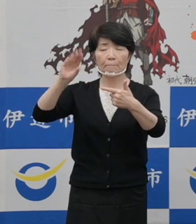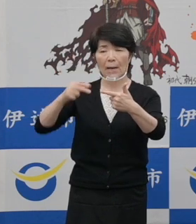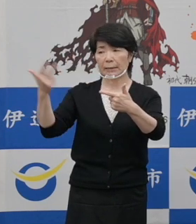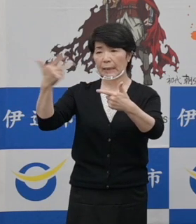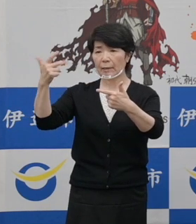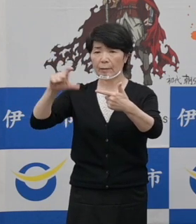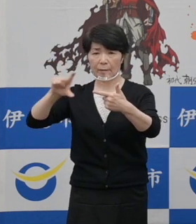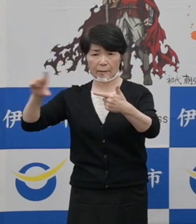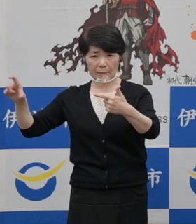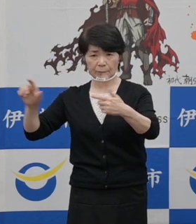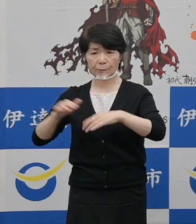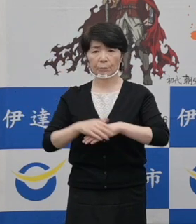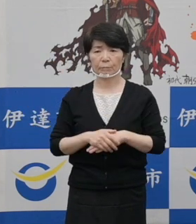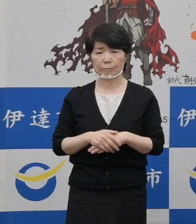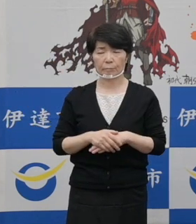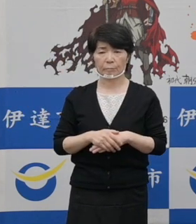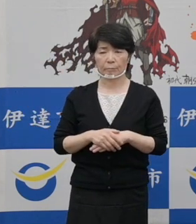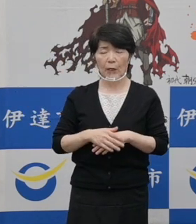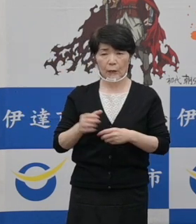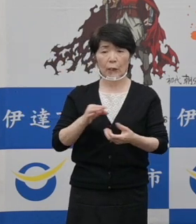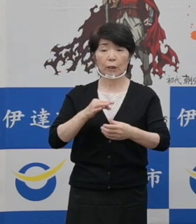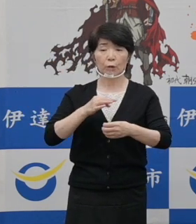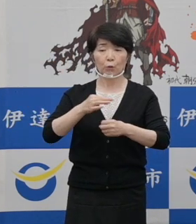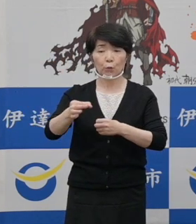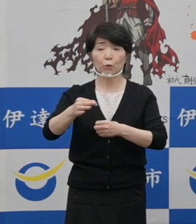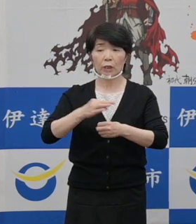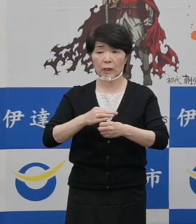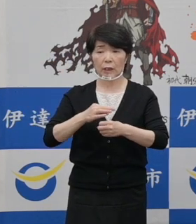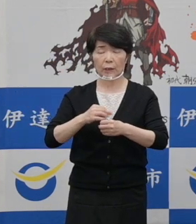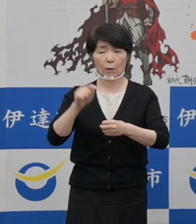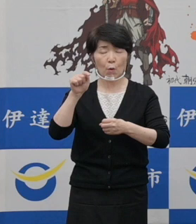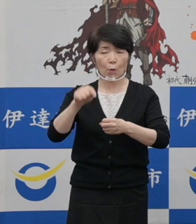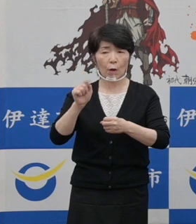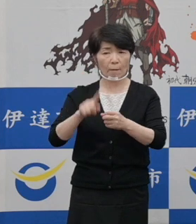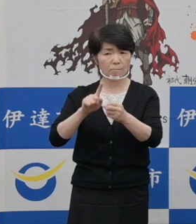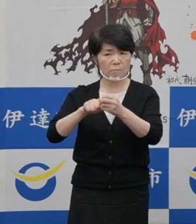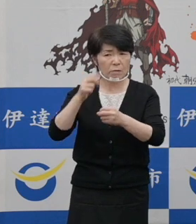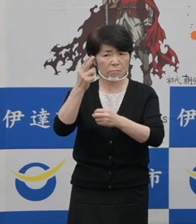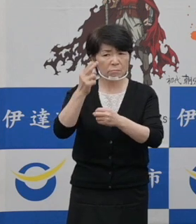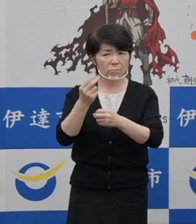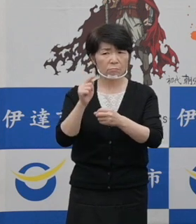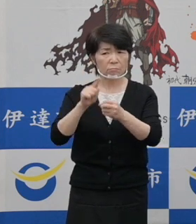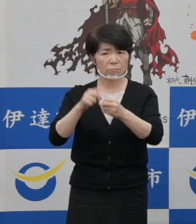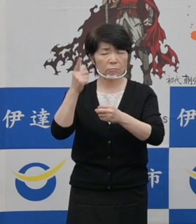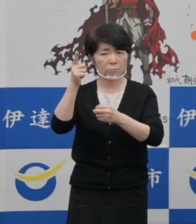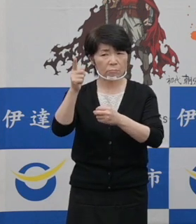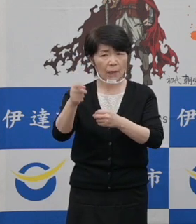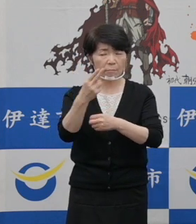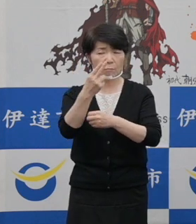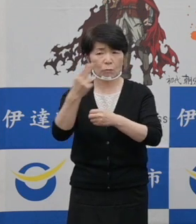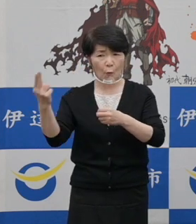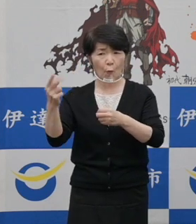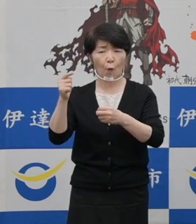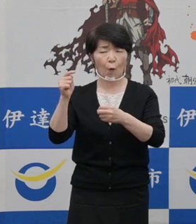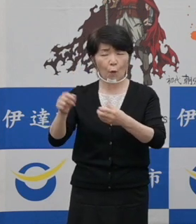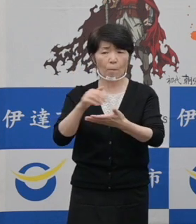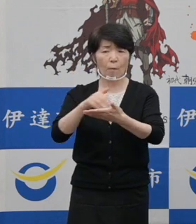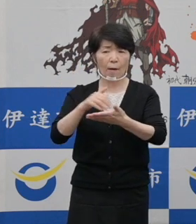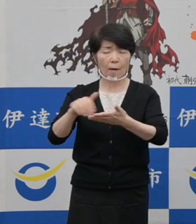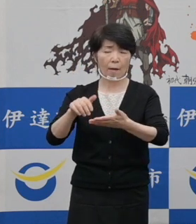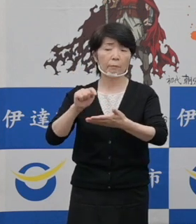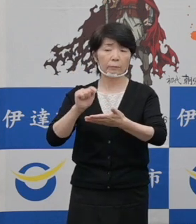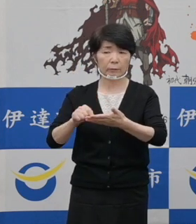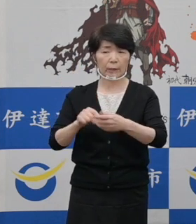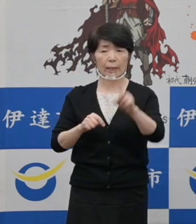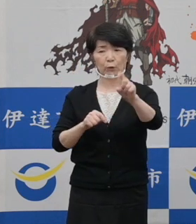26億2,933万7,000円、そして形式収支から翌年度へ繰り越す額を差し引いた実質収支